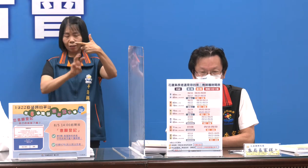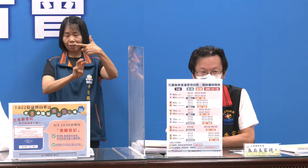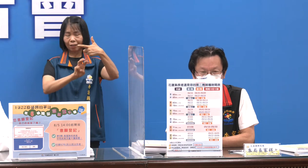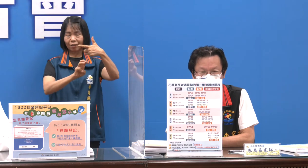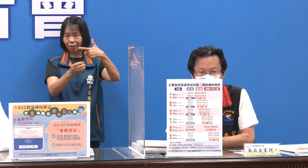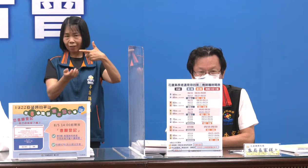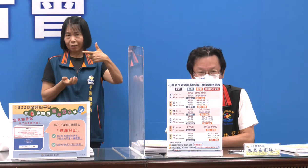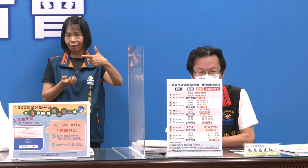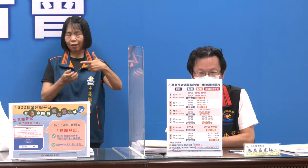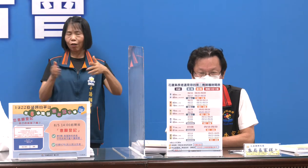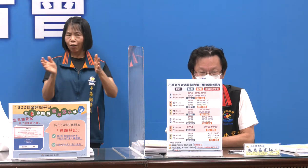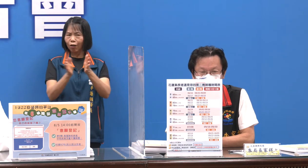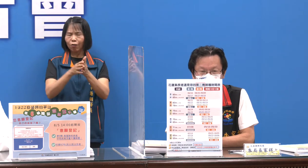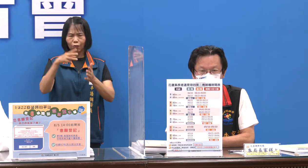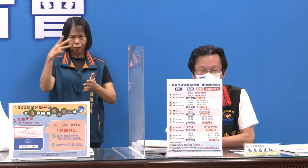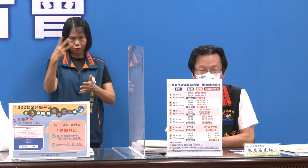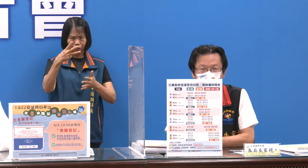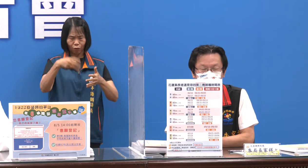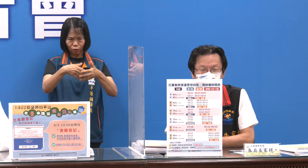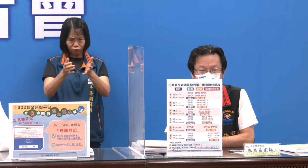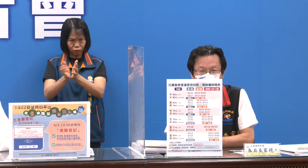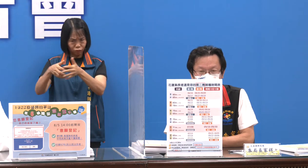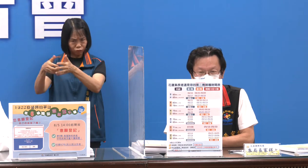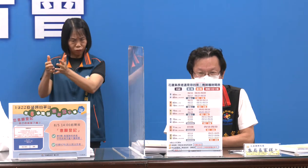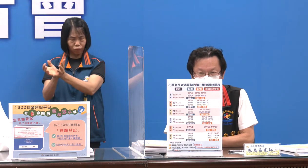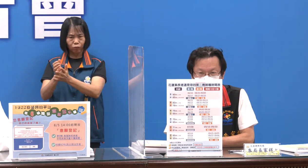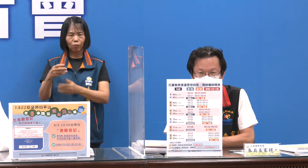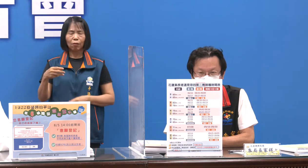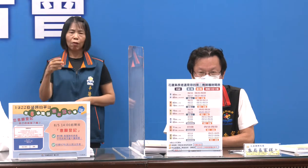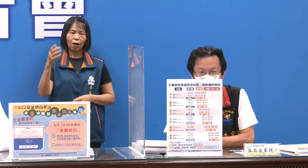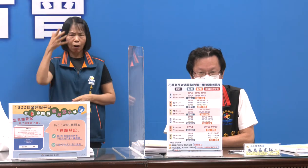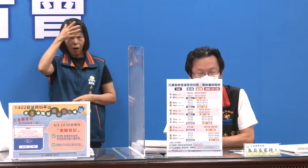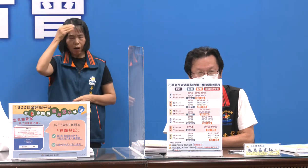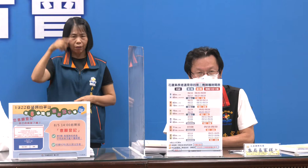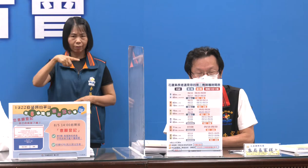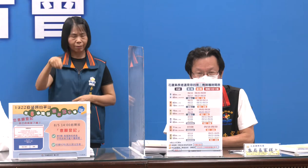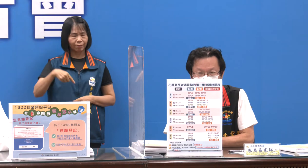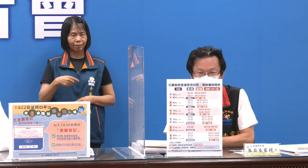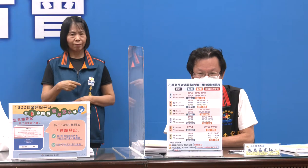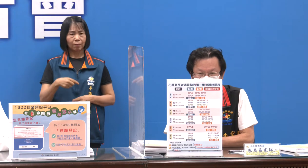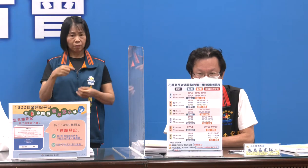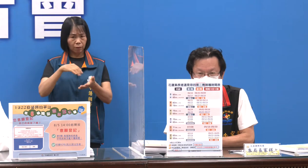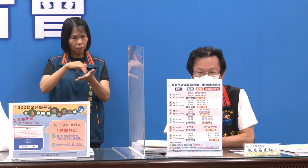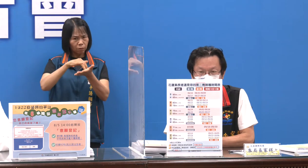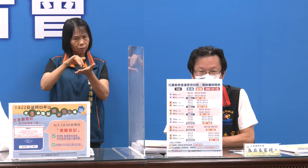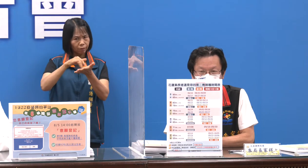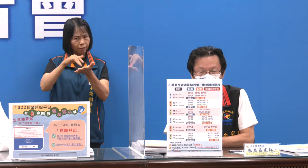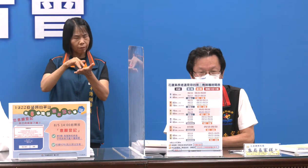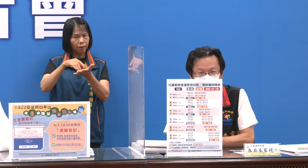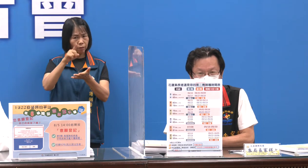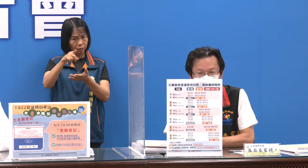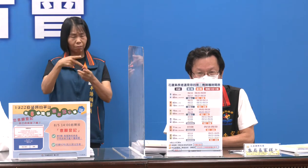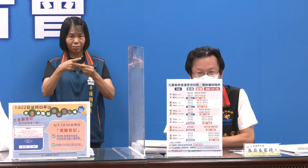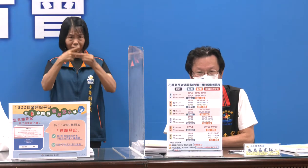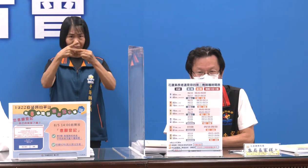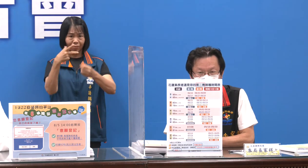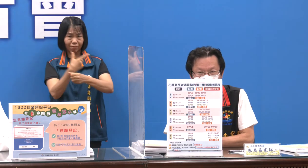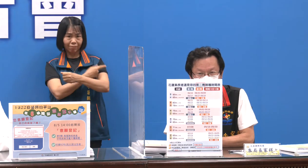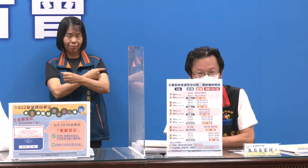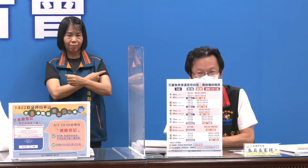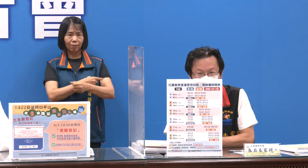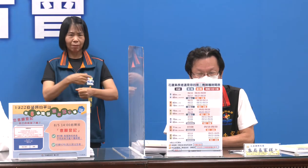6月30号之前有3波的长者，那我们在这边帮你计算了你第二剂的施打时间，在最早的一批是